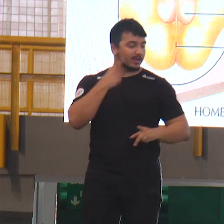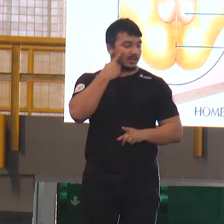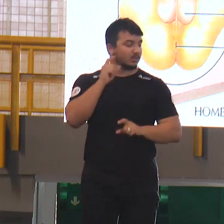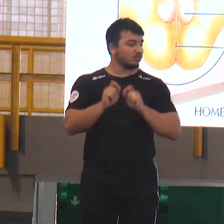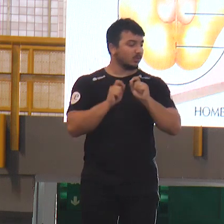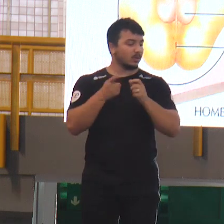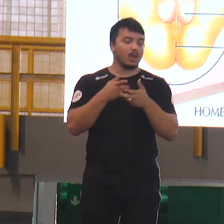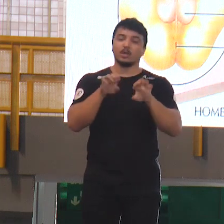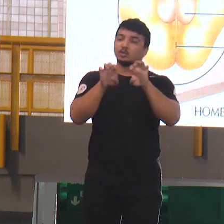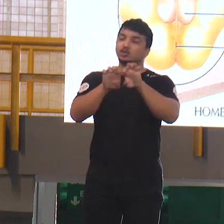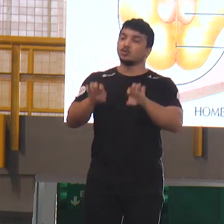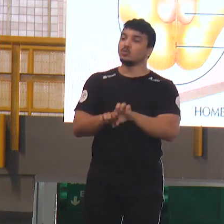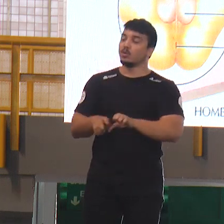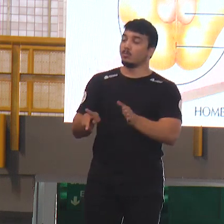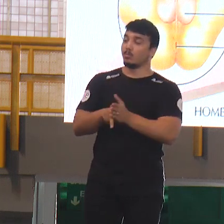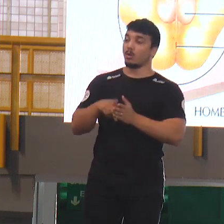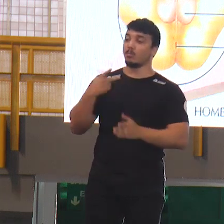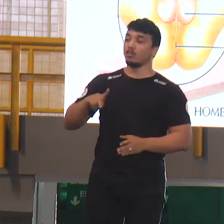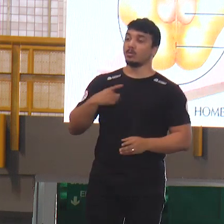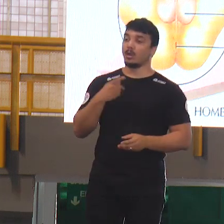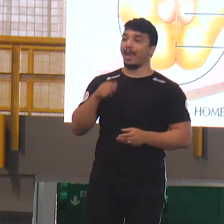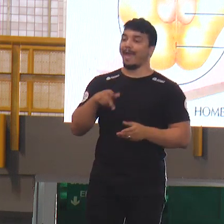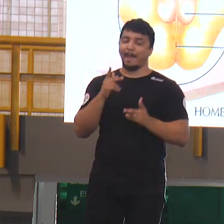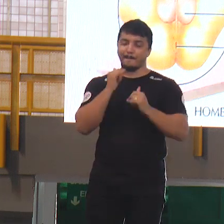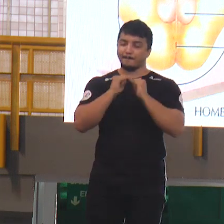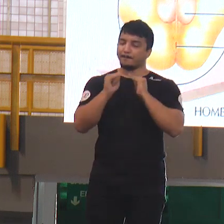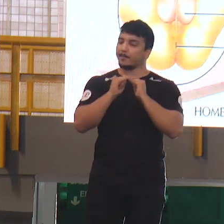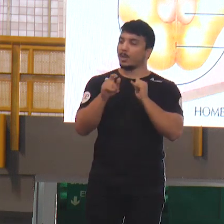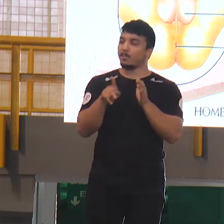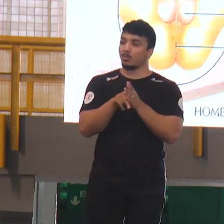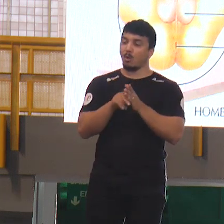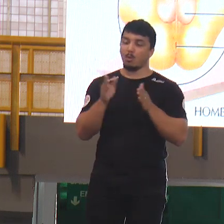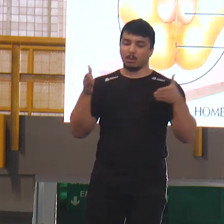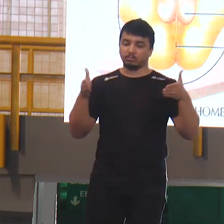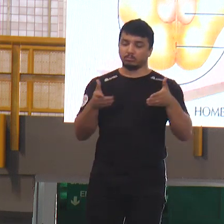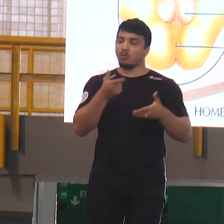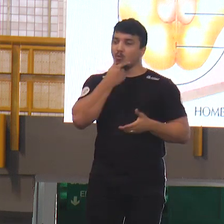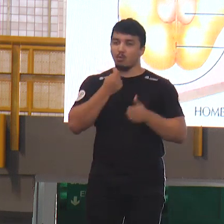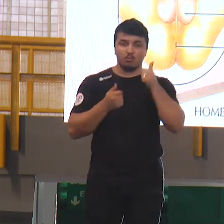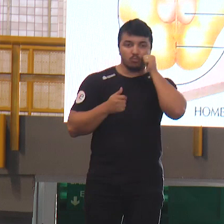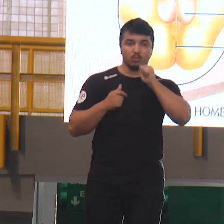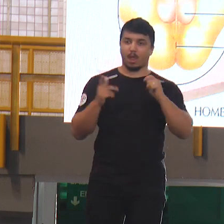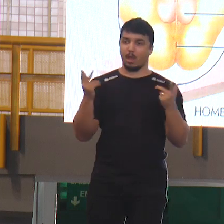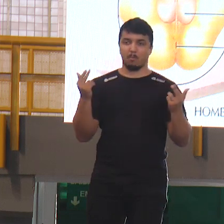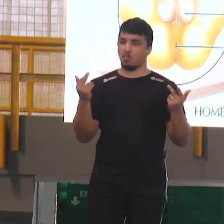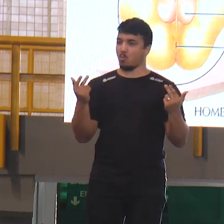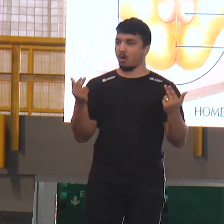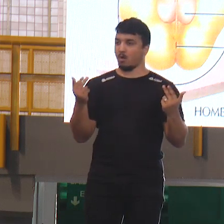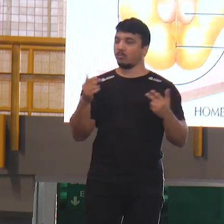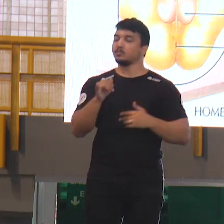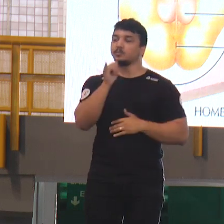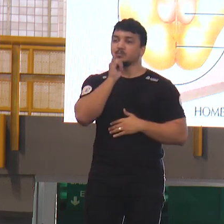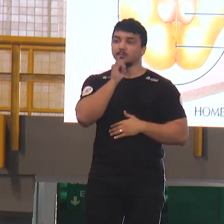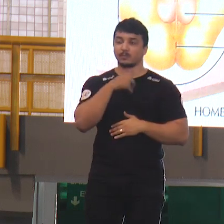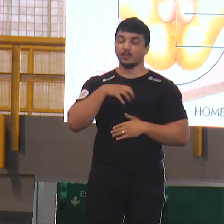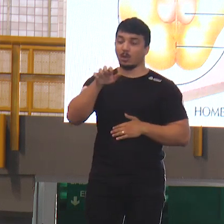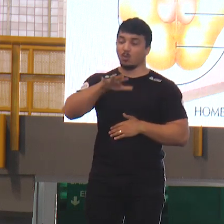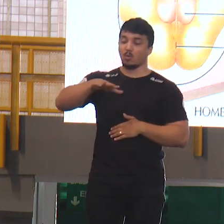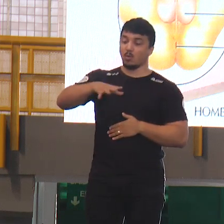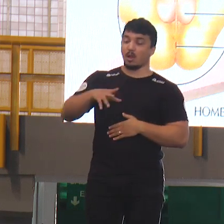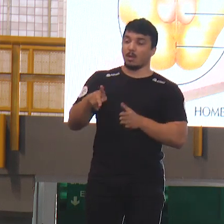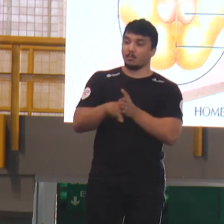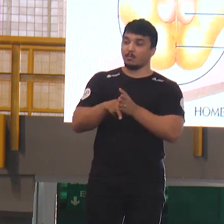existem estruturas homólogas nos sexos. Por exemplo, a